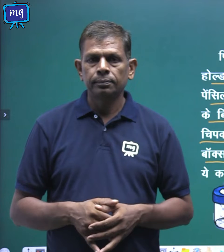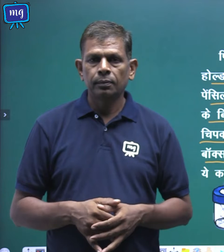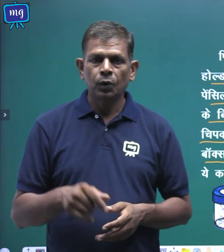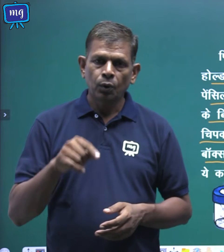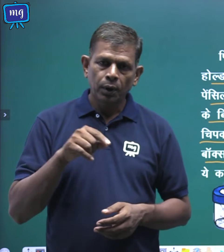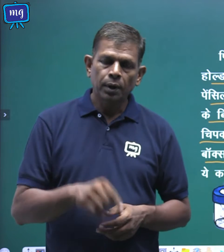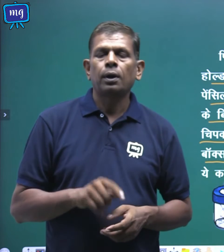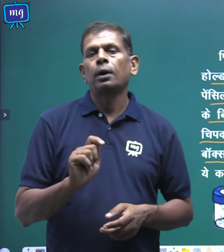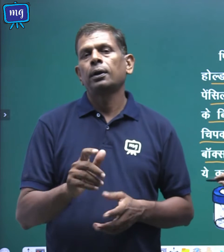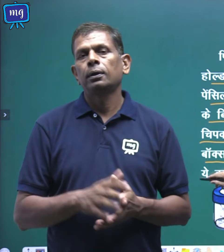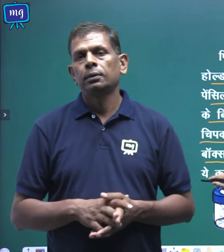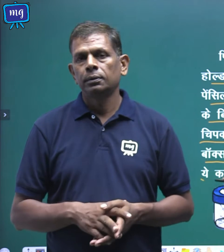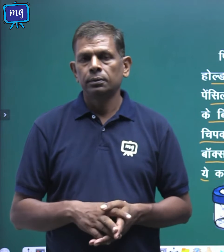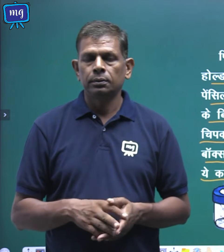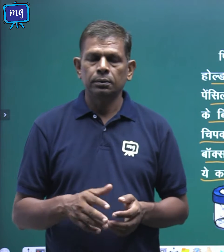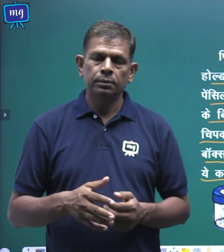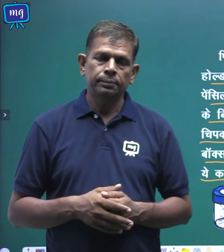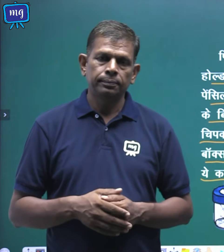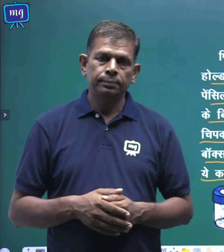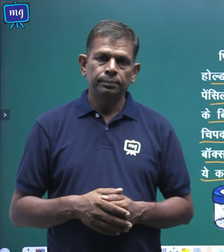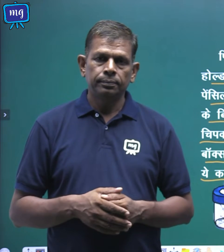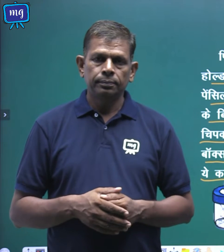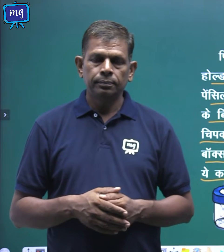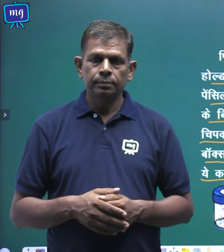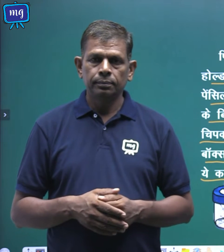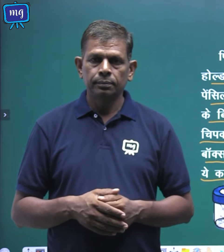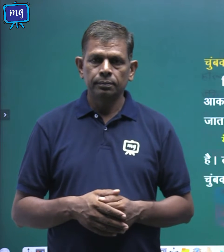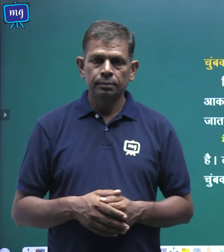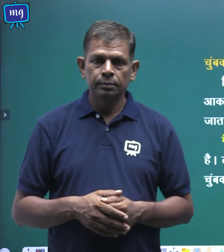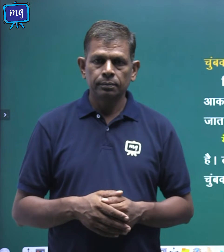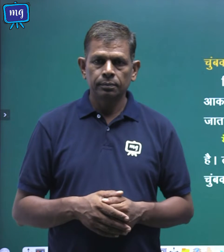जो ये कार्य करते हैं।